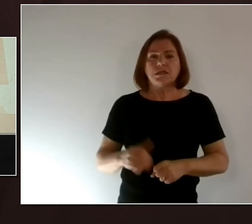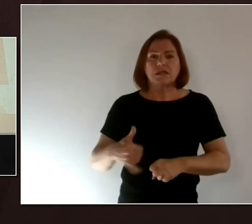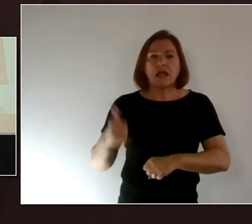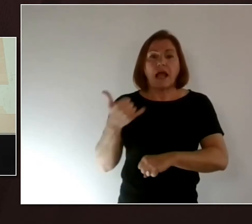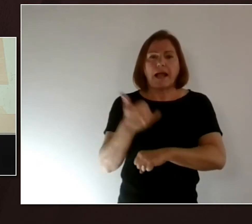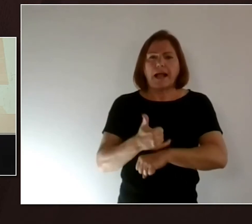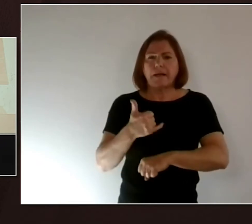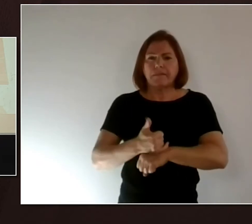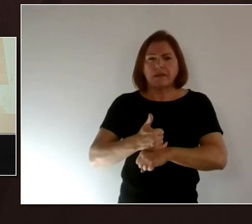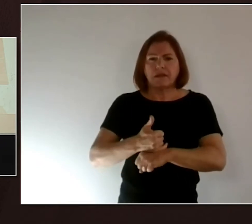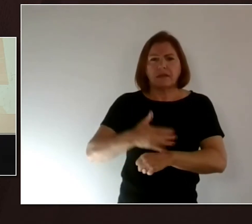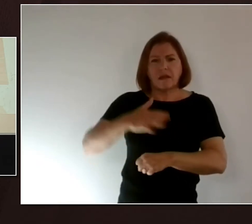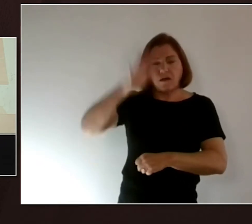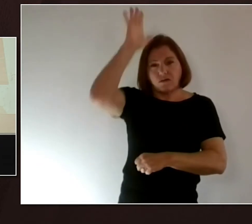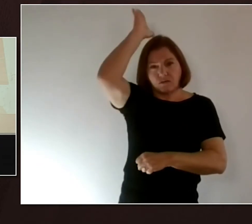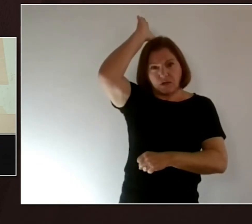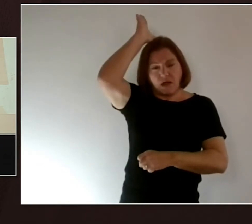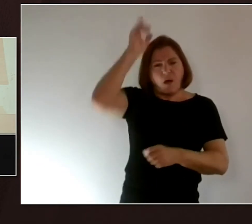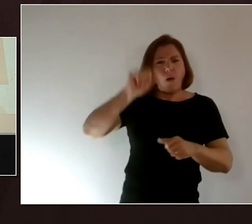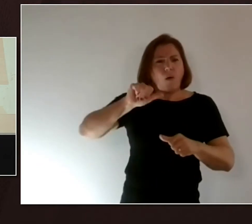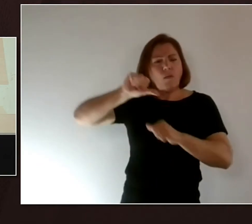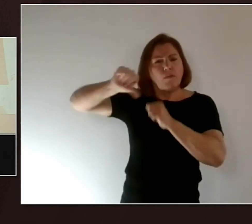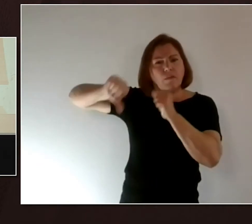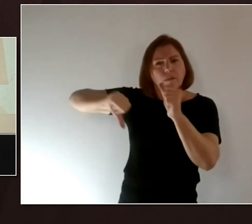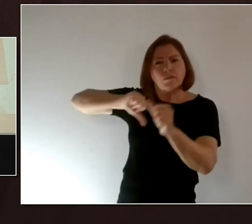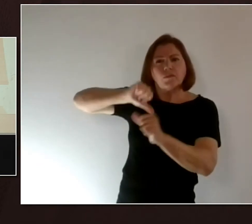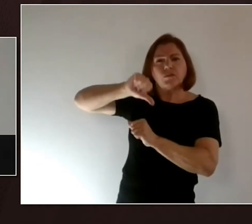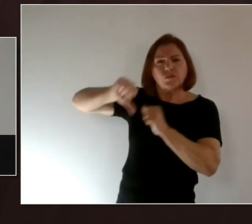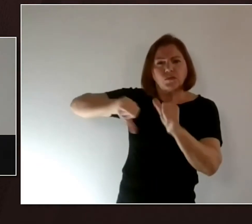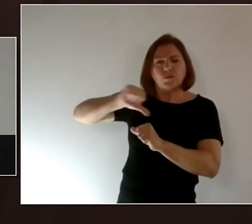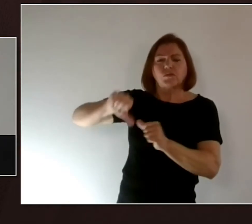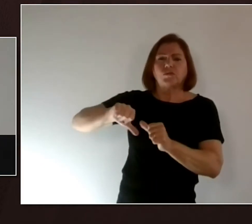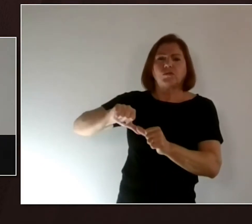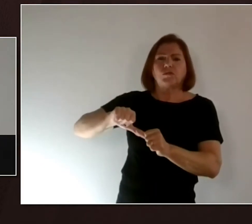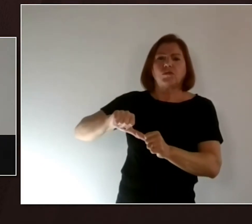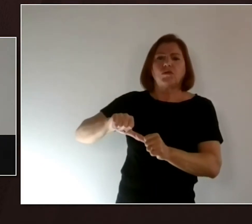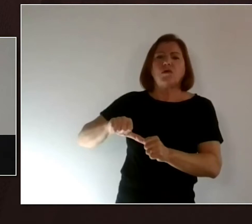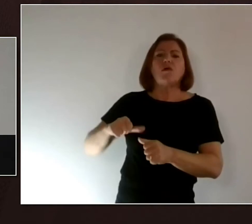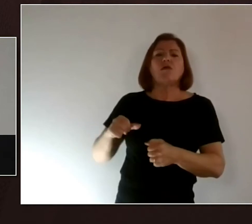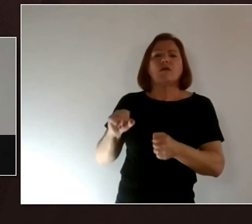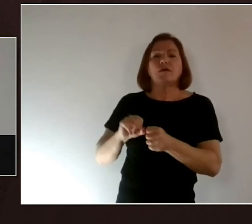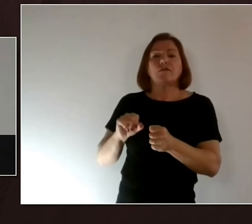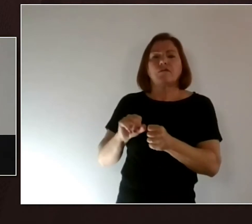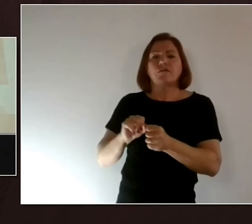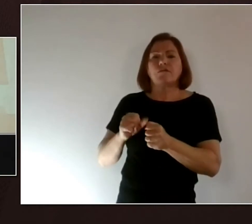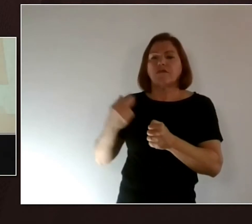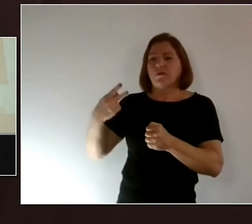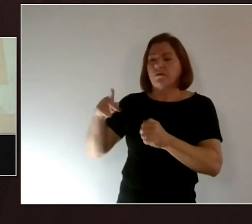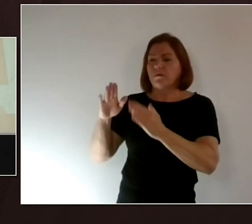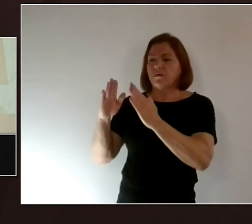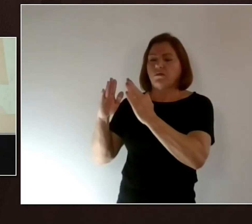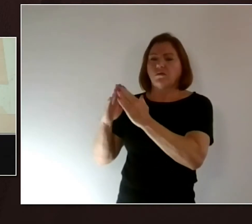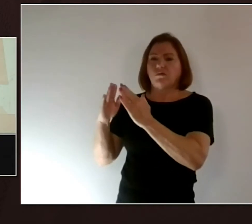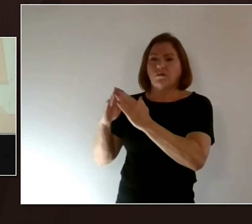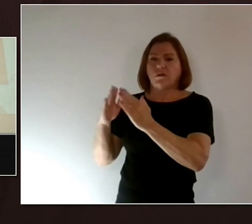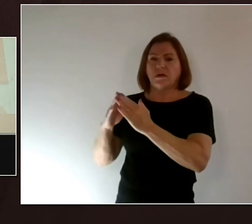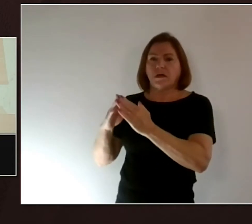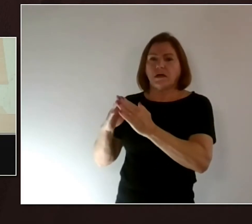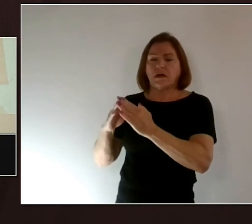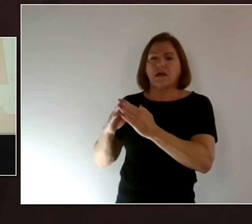para Nicomédia, onde fixou a sua residência. Ali mantinha uma corte